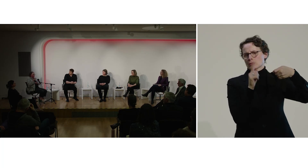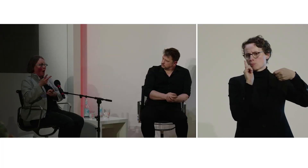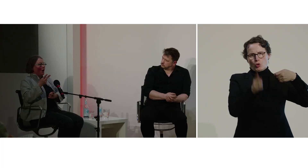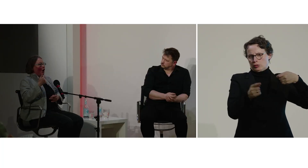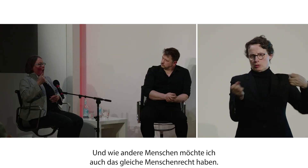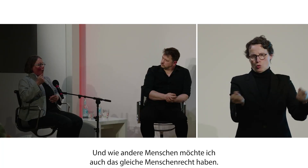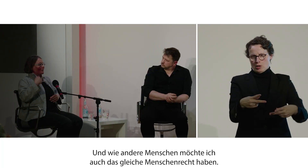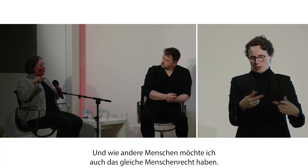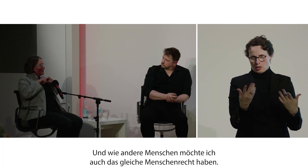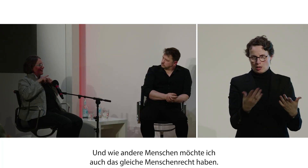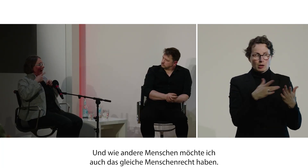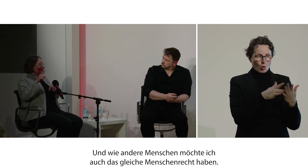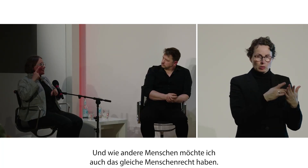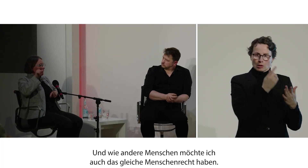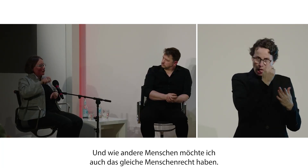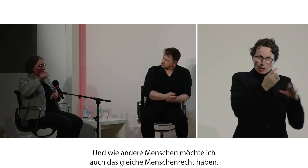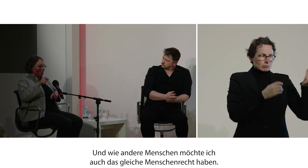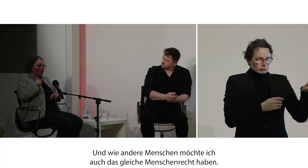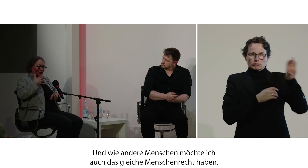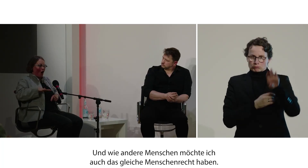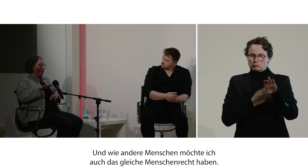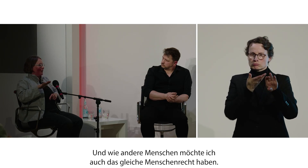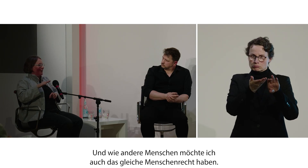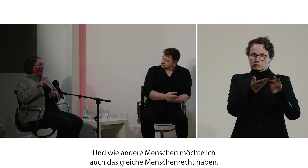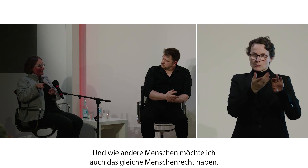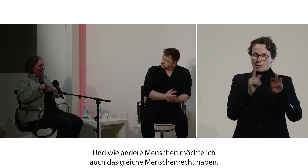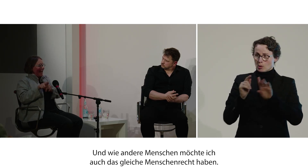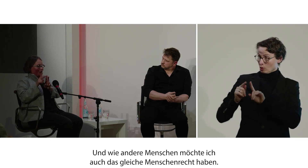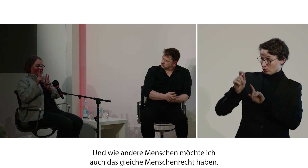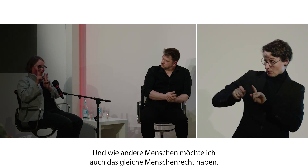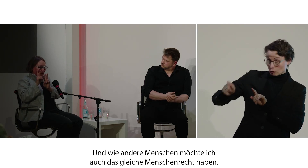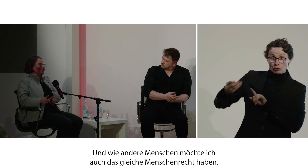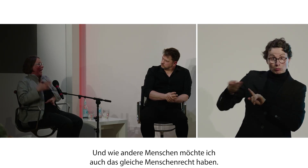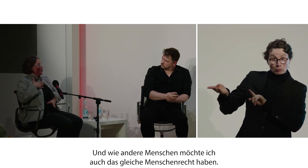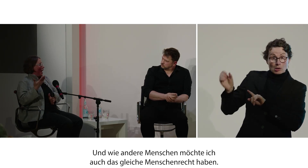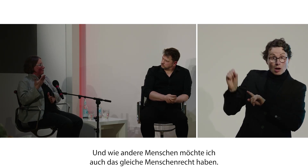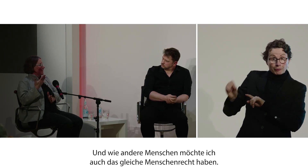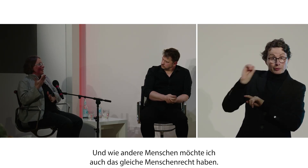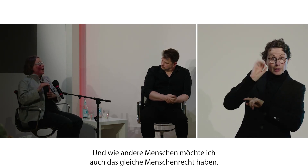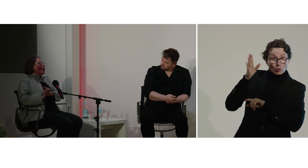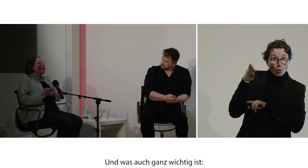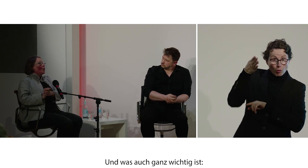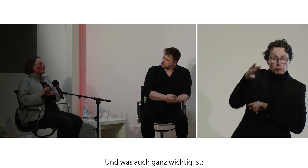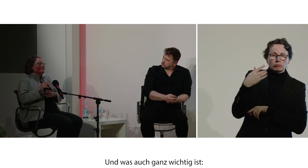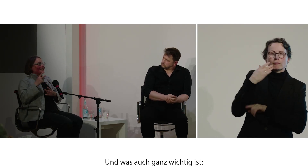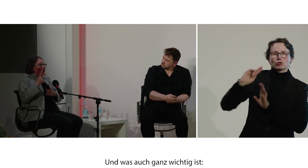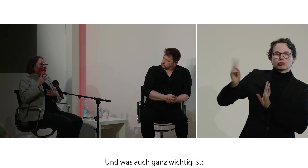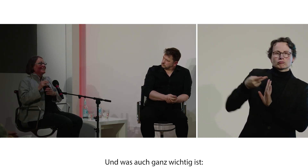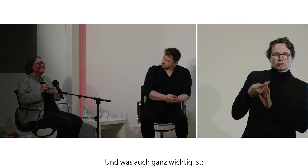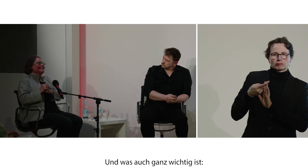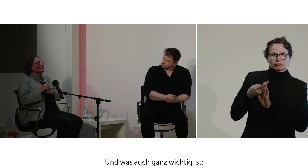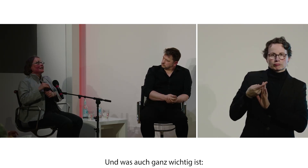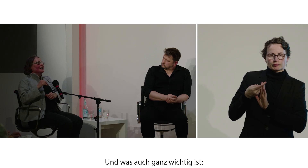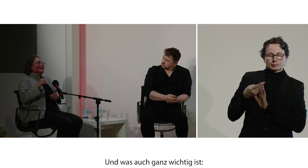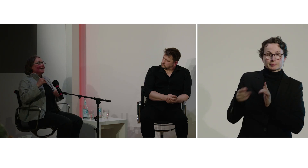eine Förderung bekommen. Und so wie andere Menschen möchte ich auch das gleiche Menschenrecht haben. Und was auch